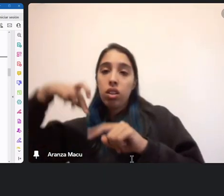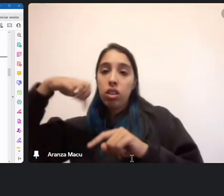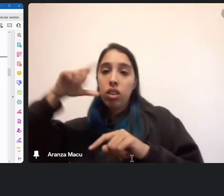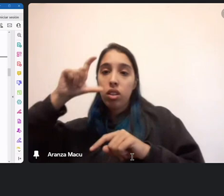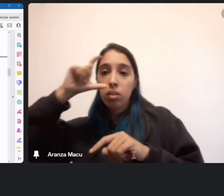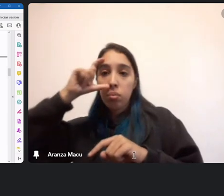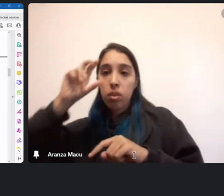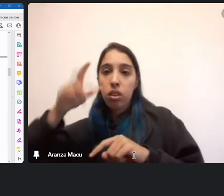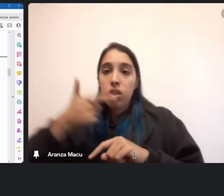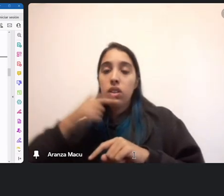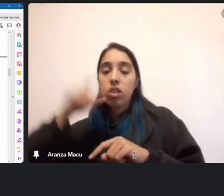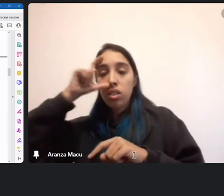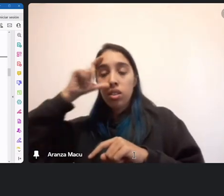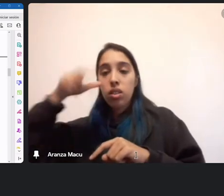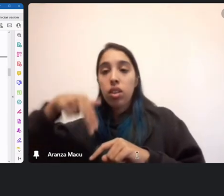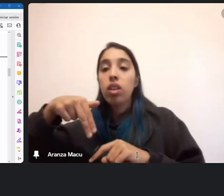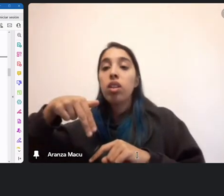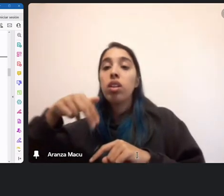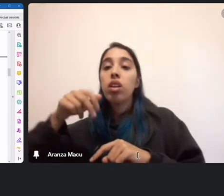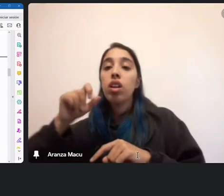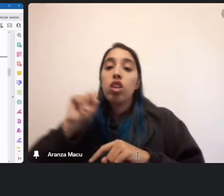expresen sus.